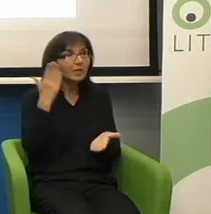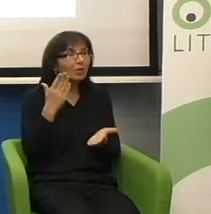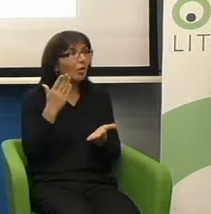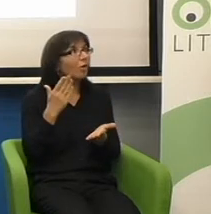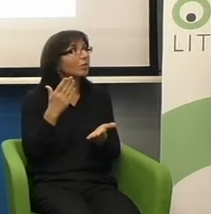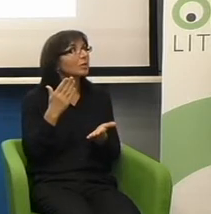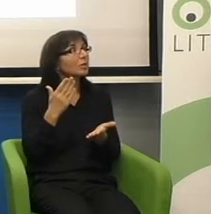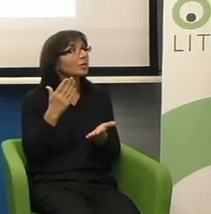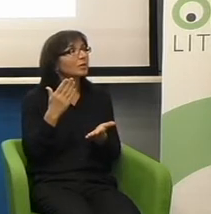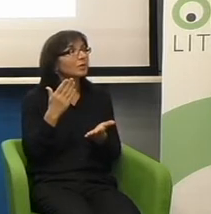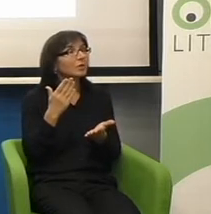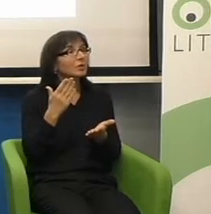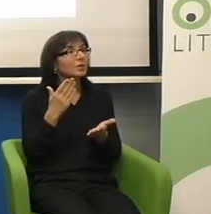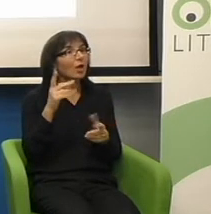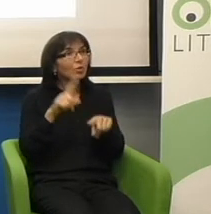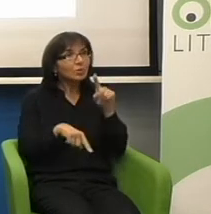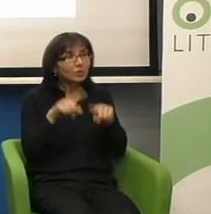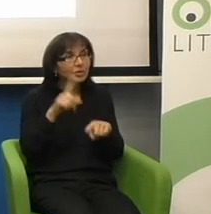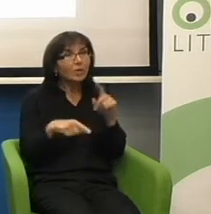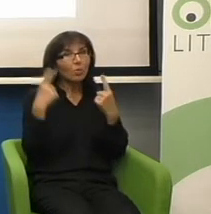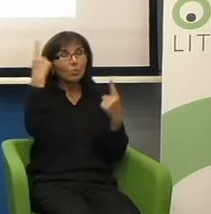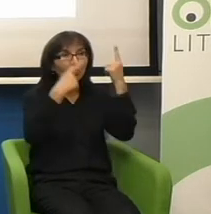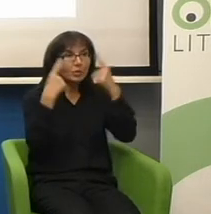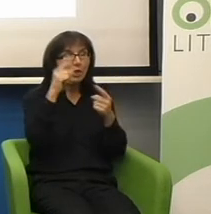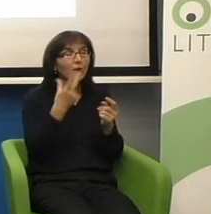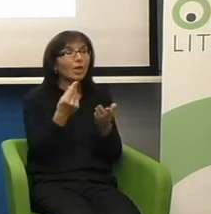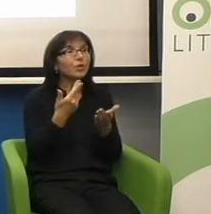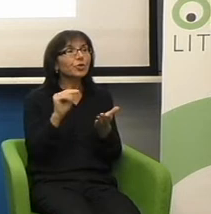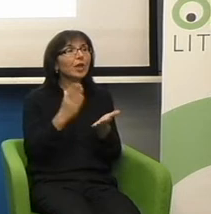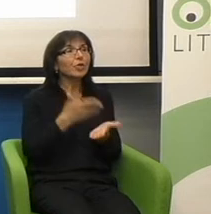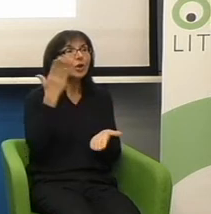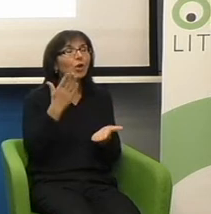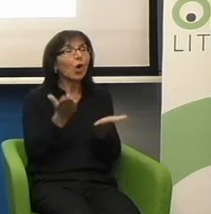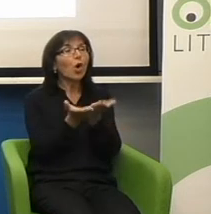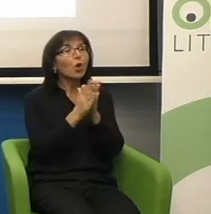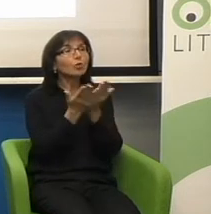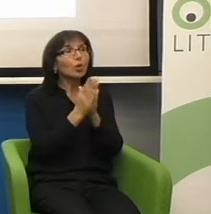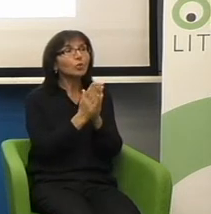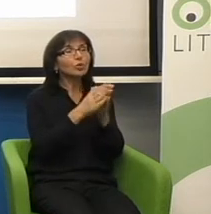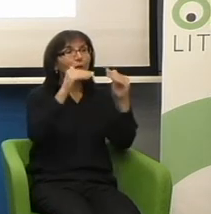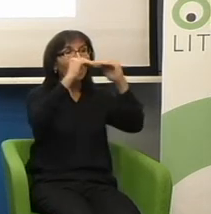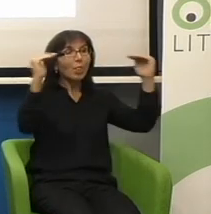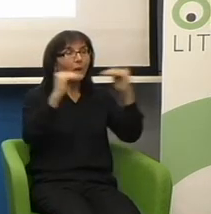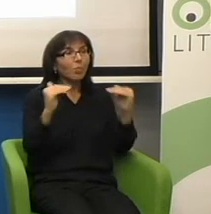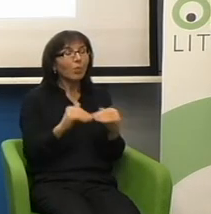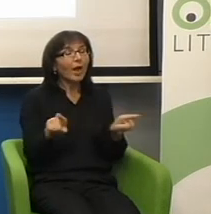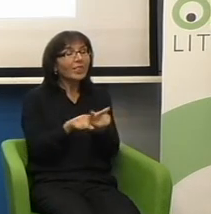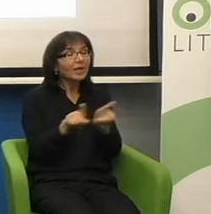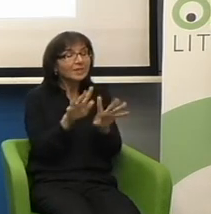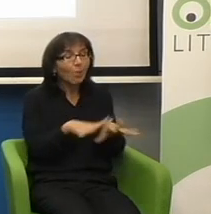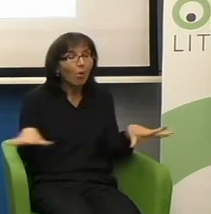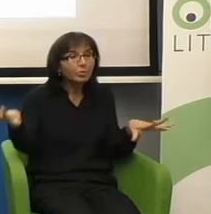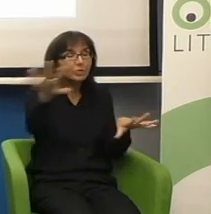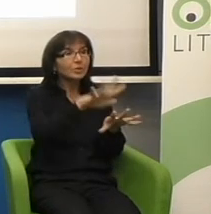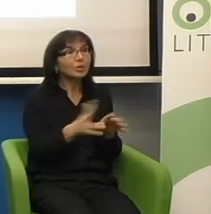standardowo, też zwyczajowo myśląc o niej, to nie tylko książki na półkach, ale to też przestrzeń. Przestrzeń, którą chcemy